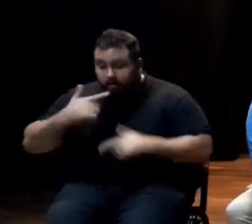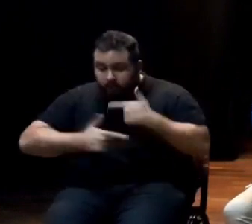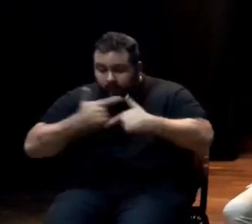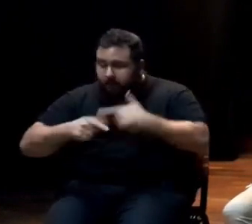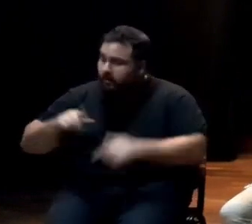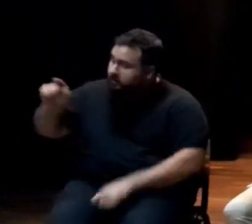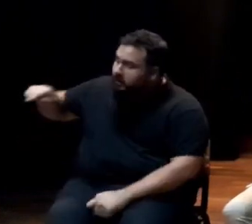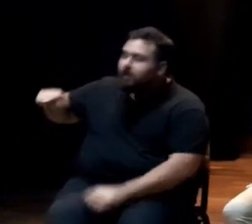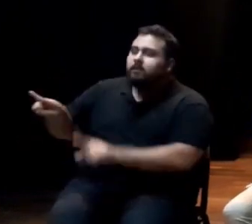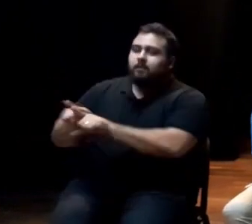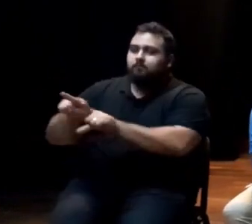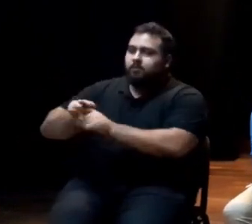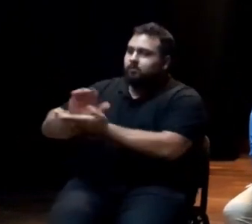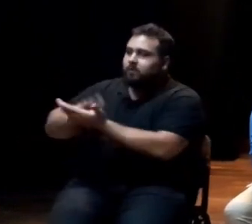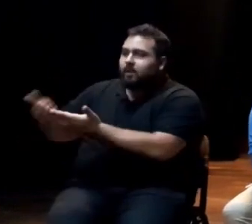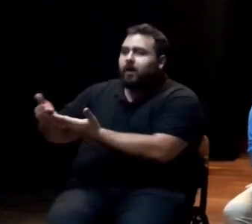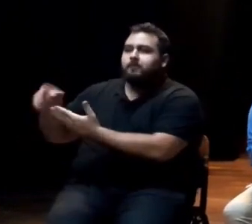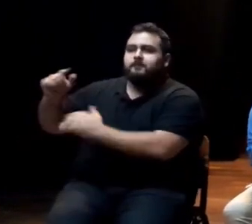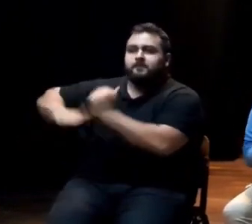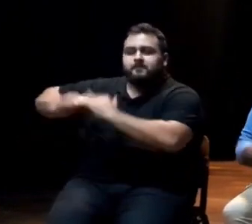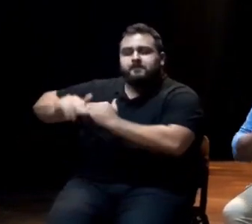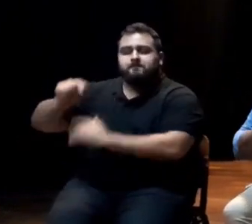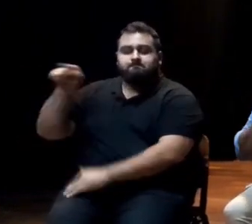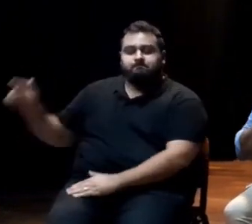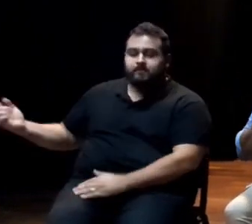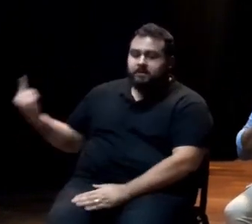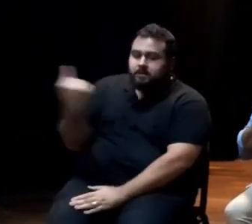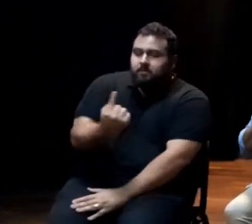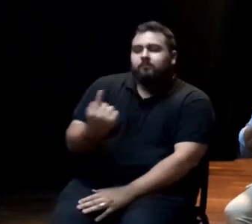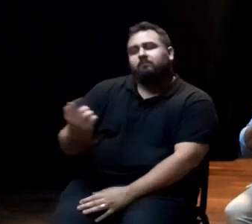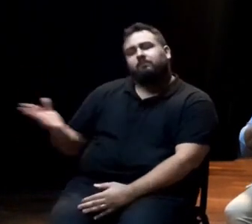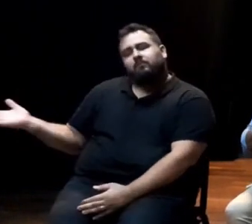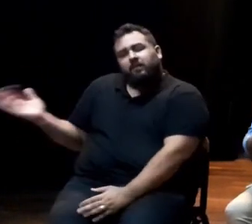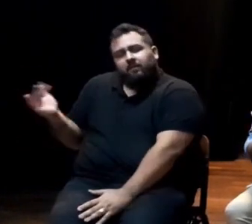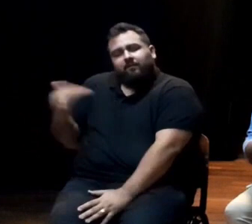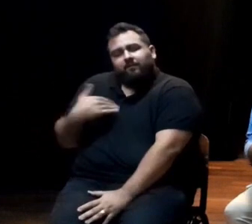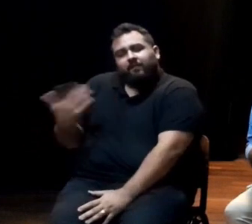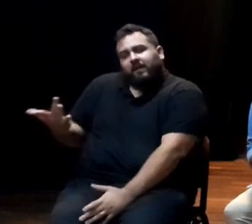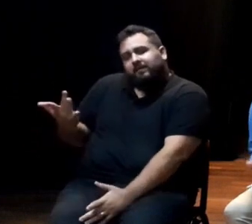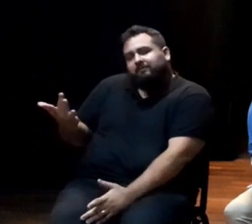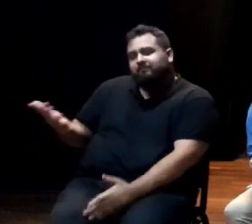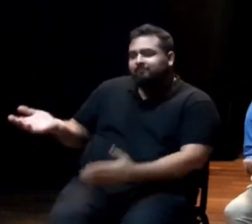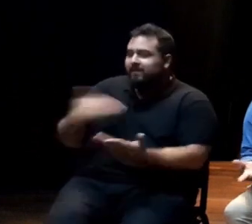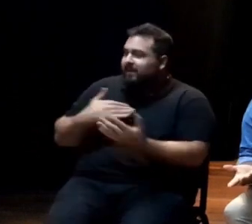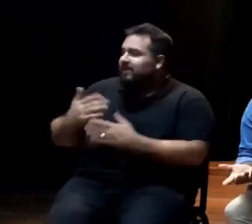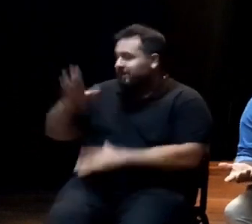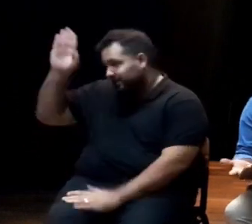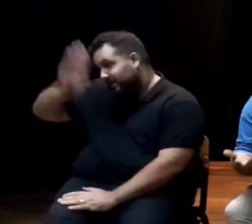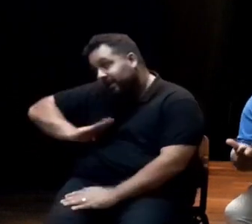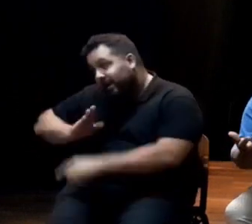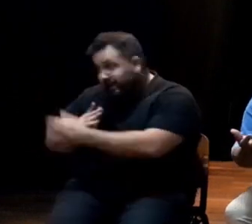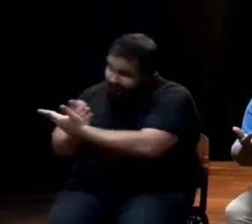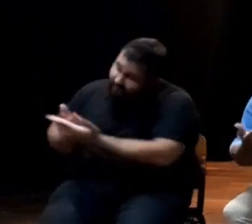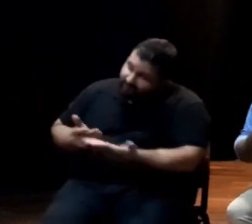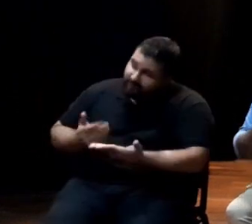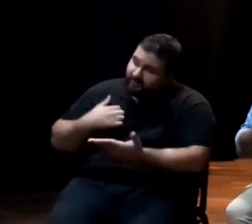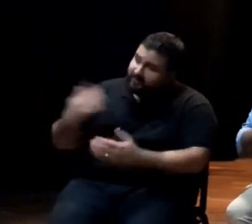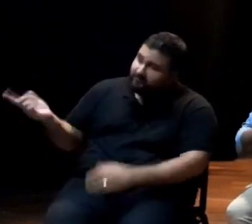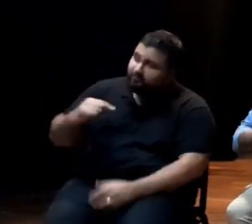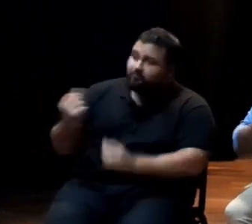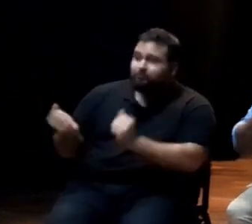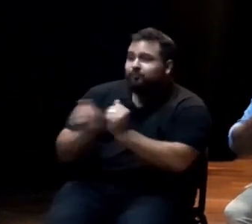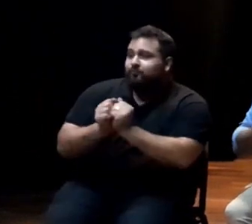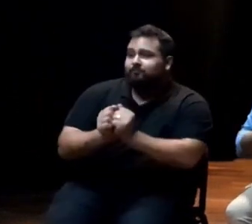como o ator tem também o tempo de trabalho dele. Eu posso falar, pô, amigo, vem na camada. Não, é um trabalho, sabe?